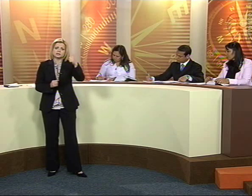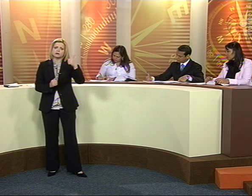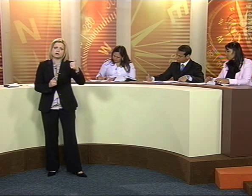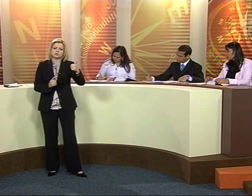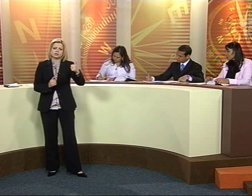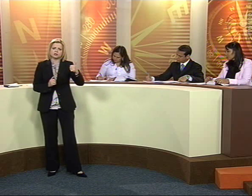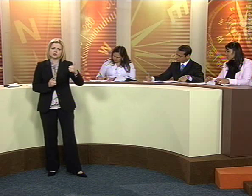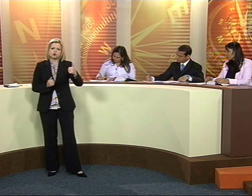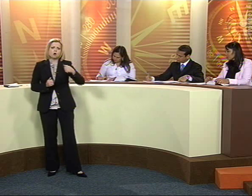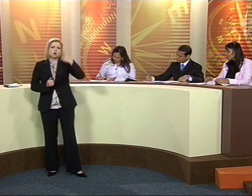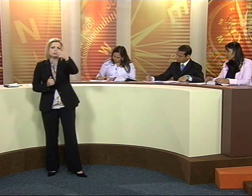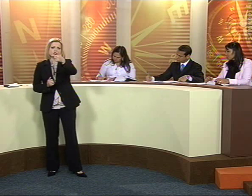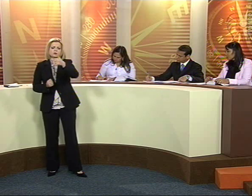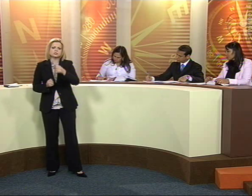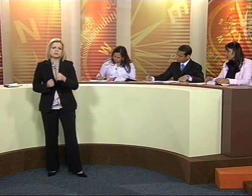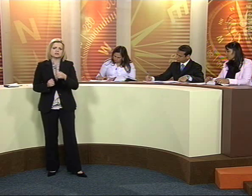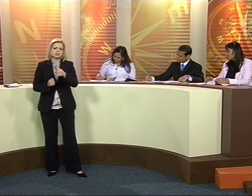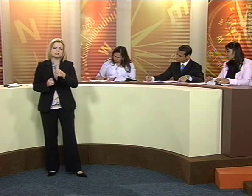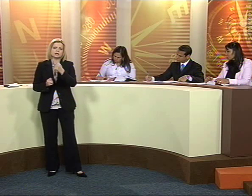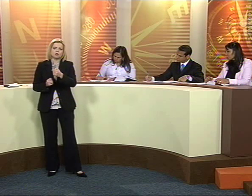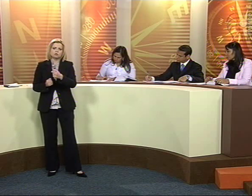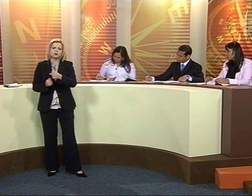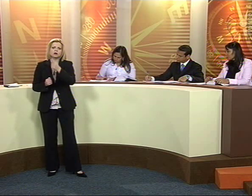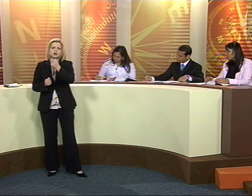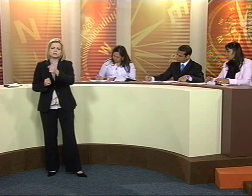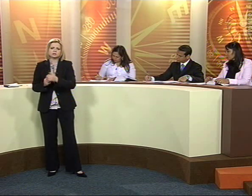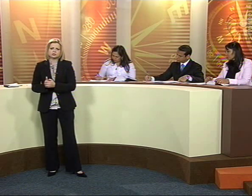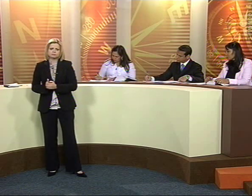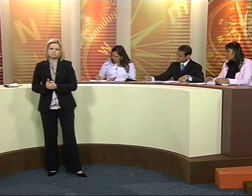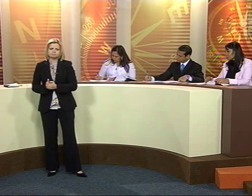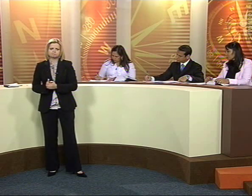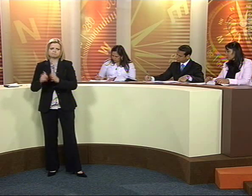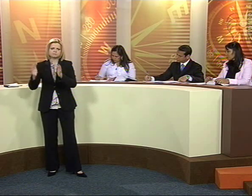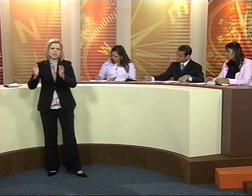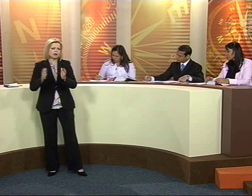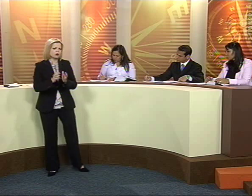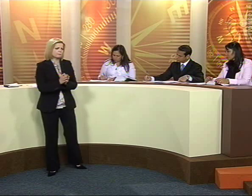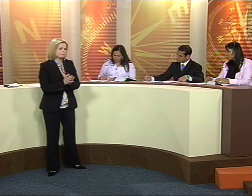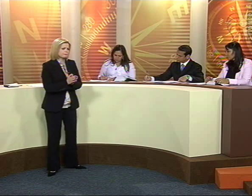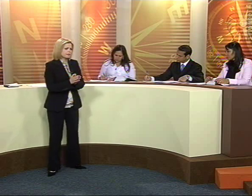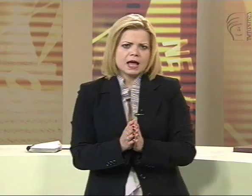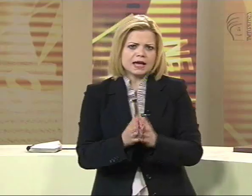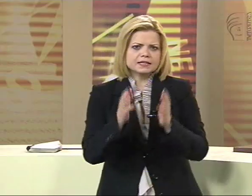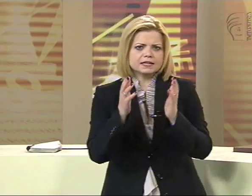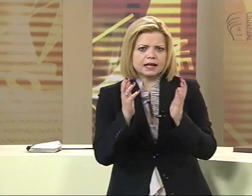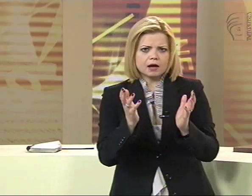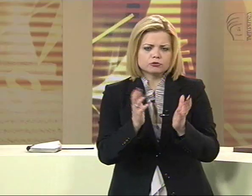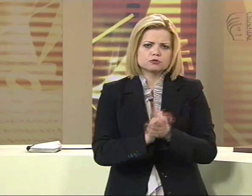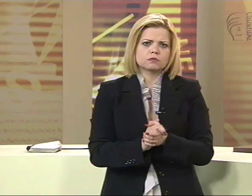tem um representante, ou do seu assistente, se ele tem um assistente. Agora, ainda temos,